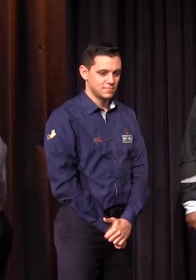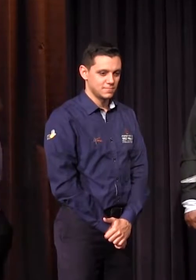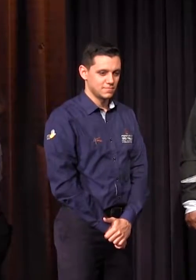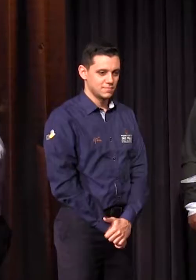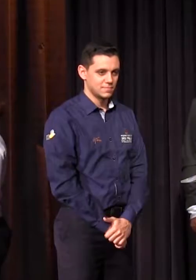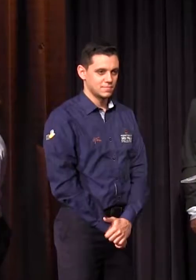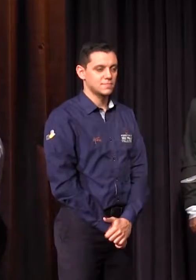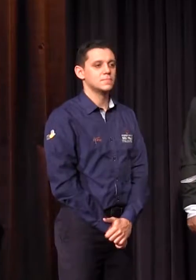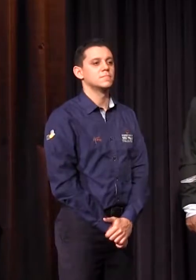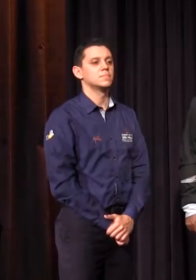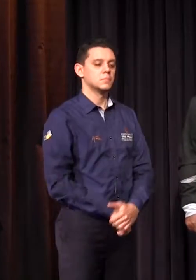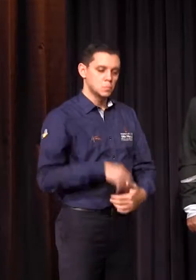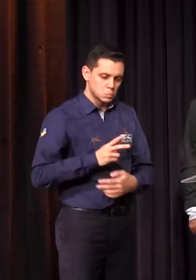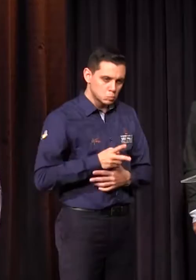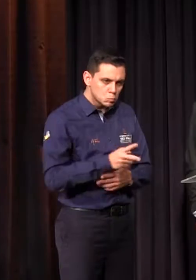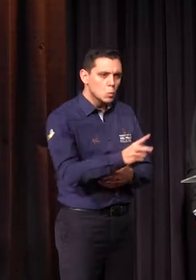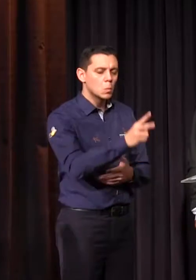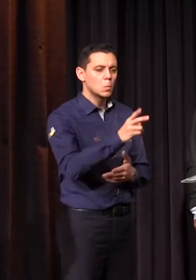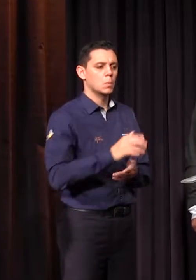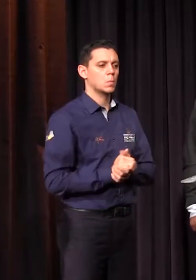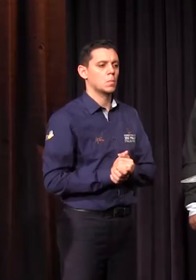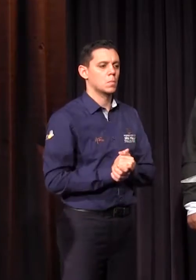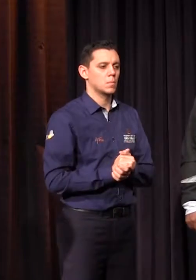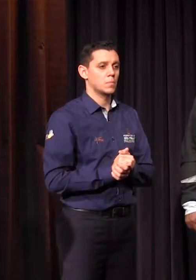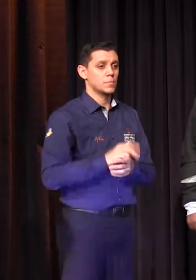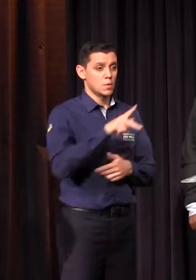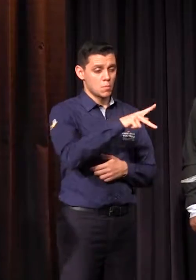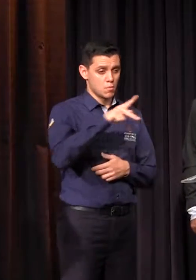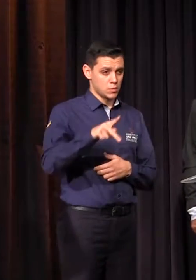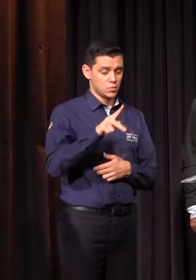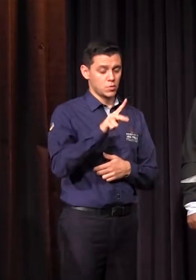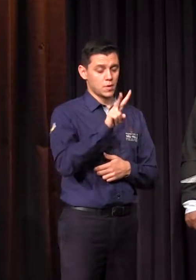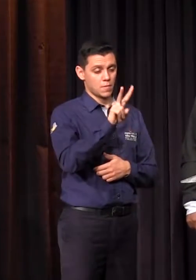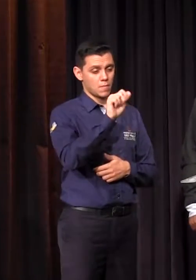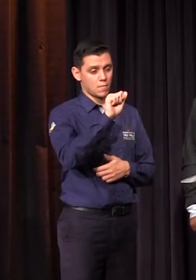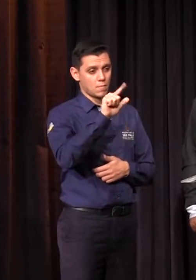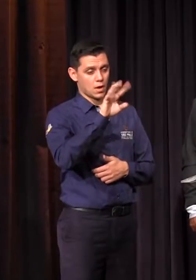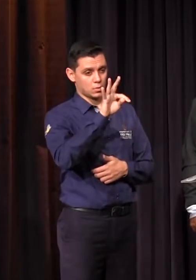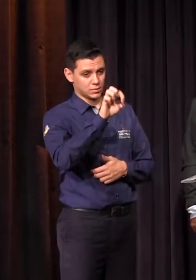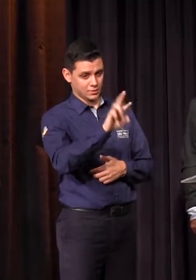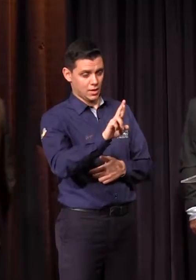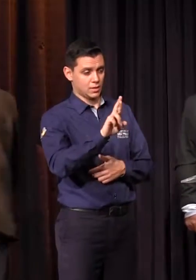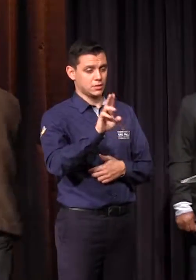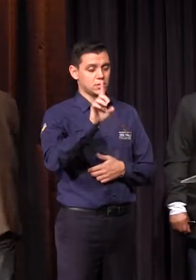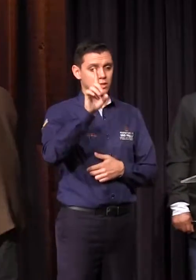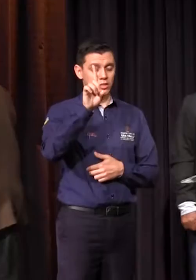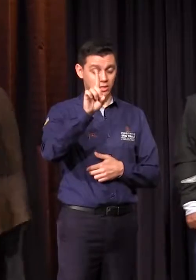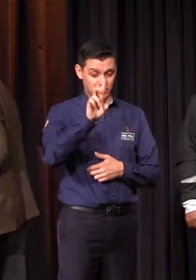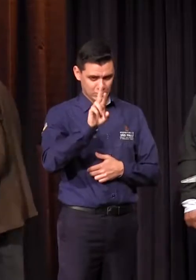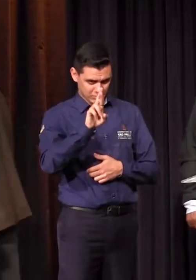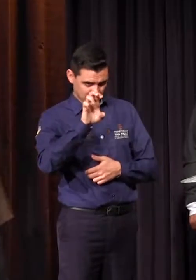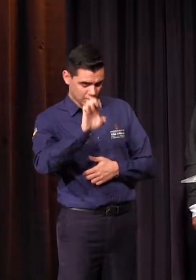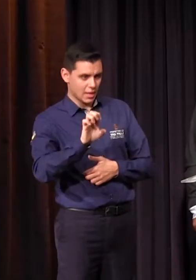dano seguido seqüência o professor walter de almeida costa diretor da regional de